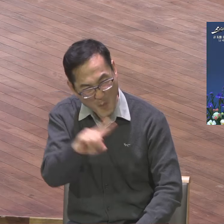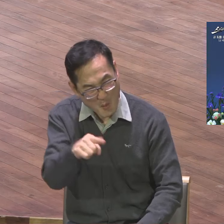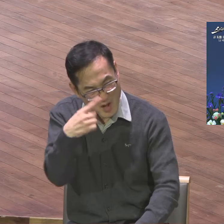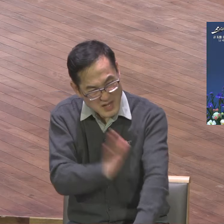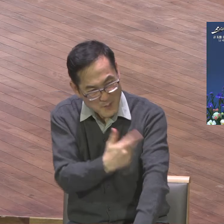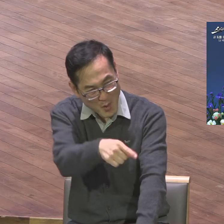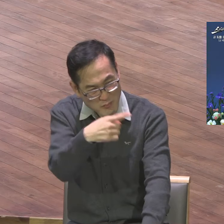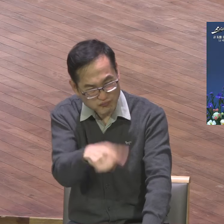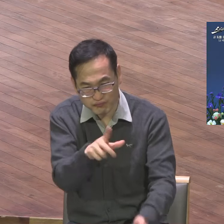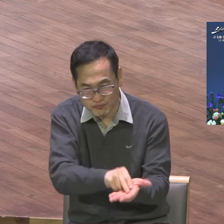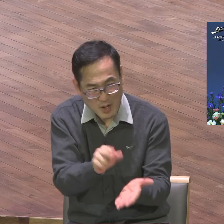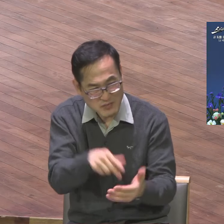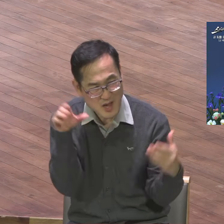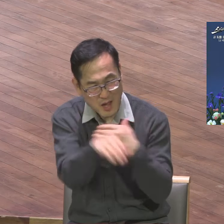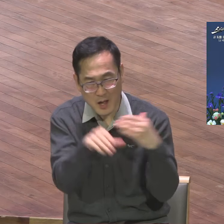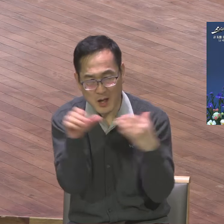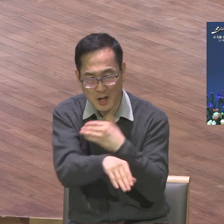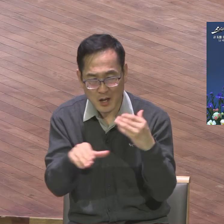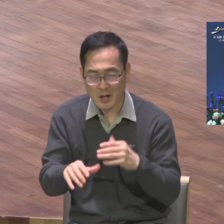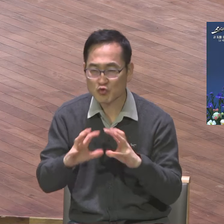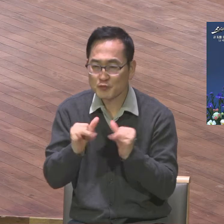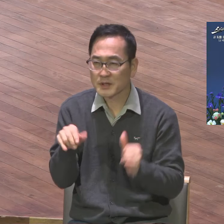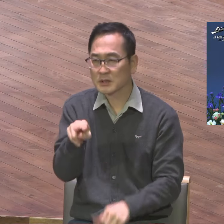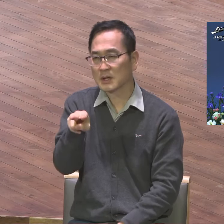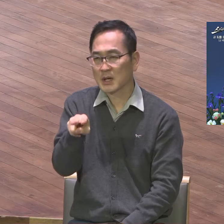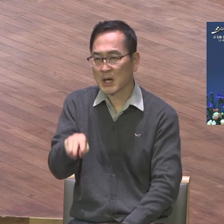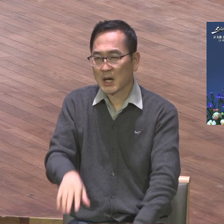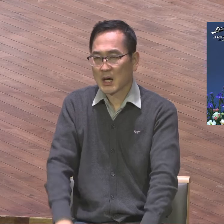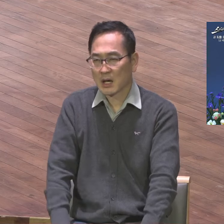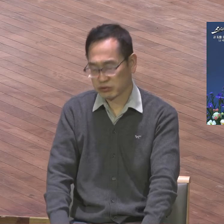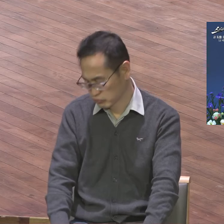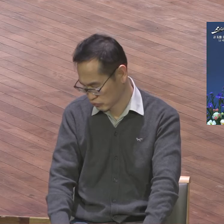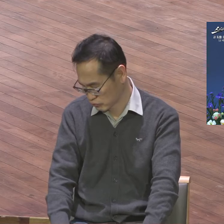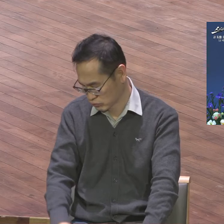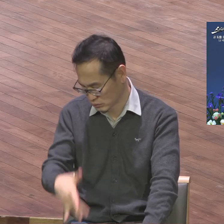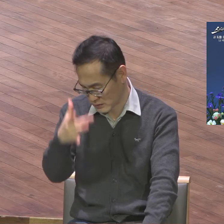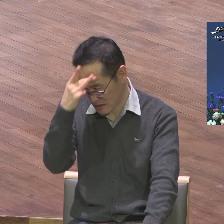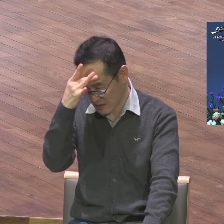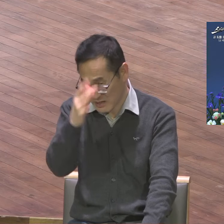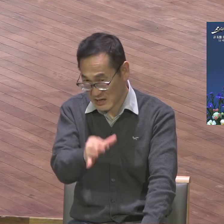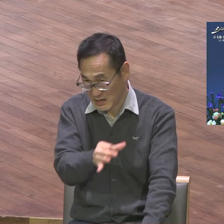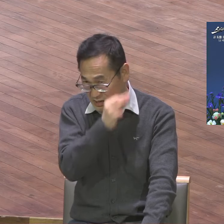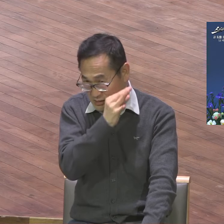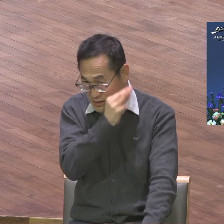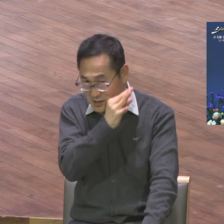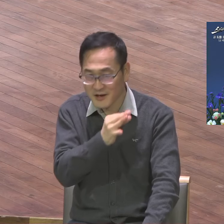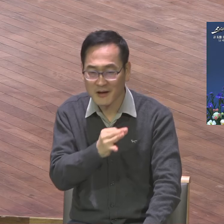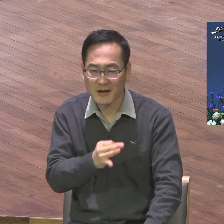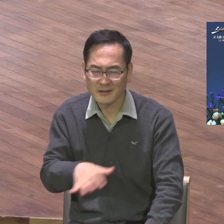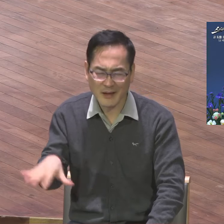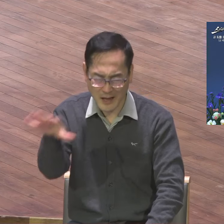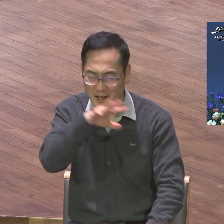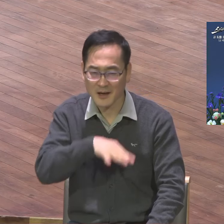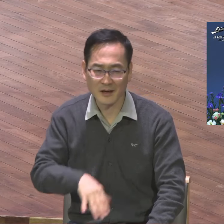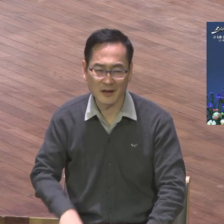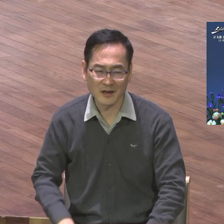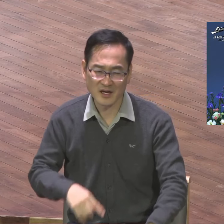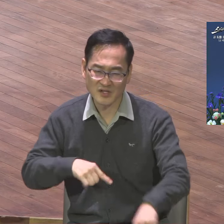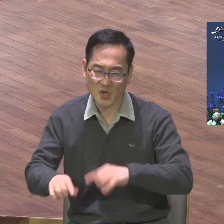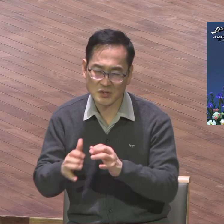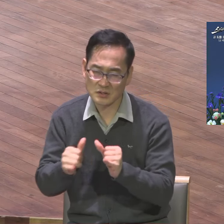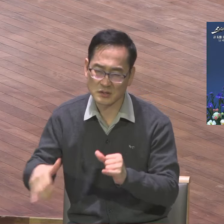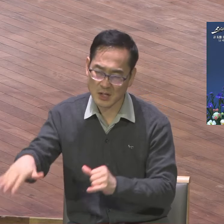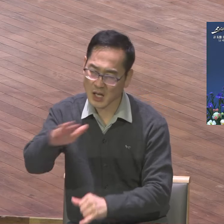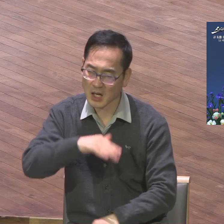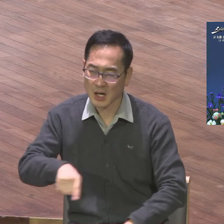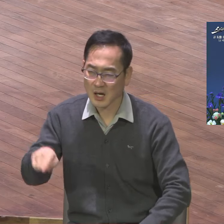볼 때마다 답답하지요. 뭐 그야말로 더 이상 기대할 것이 없을 정도로 지금 정치권은